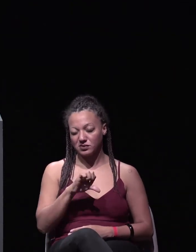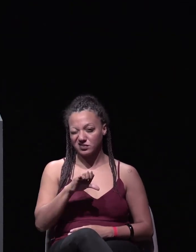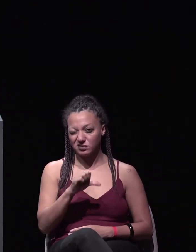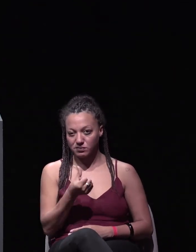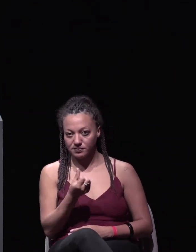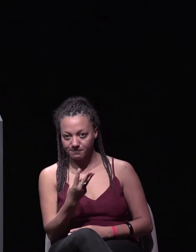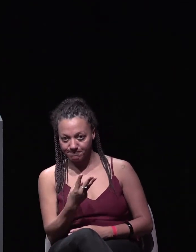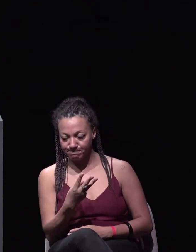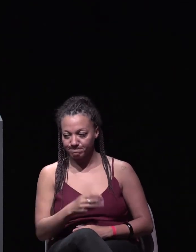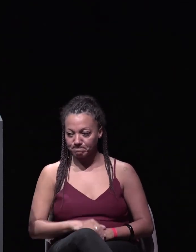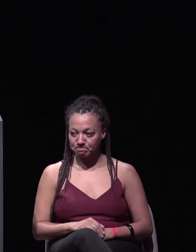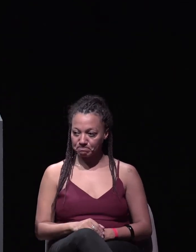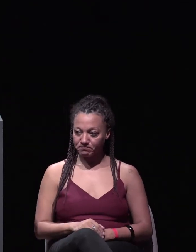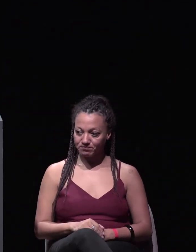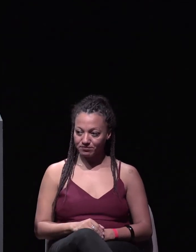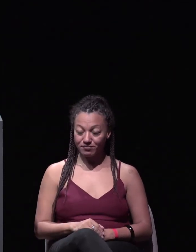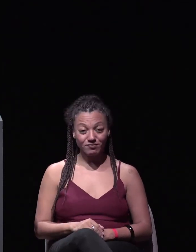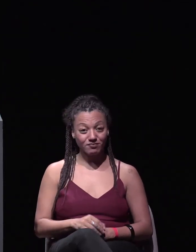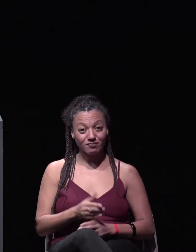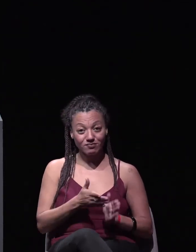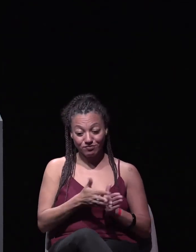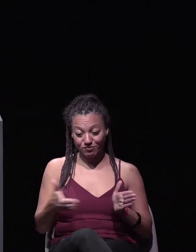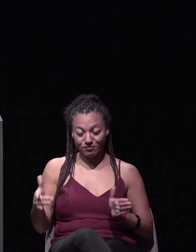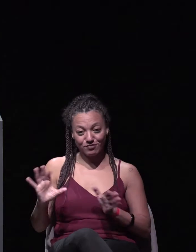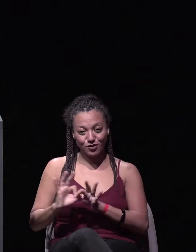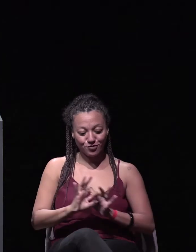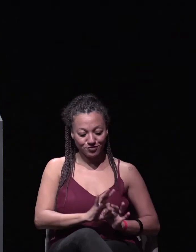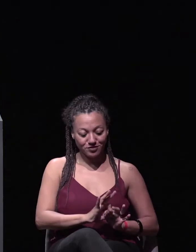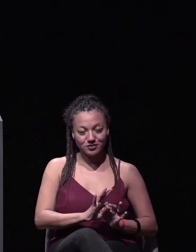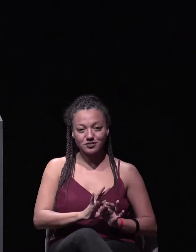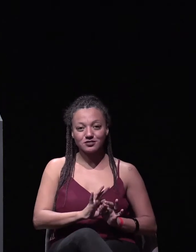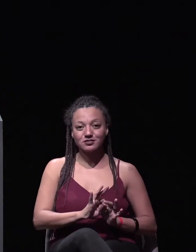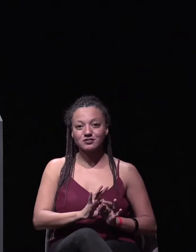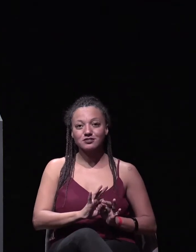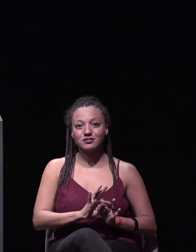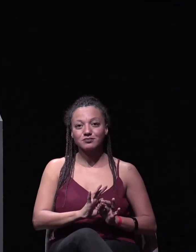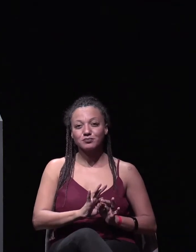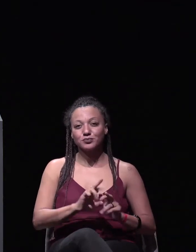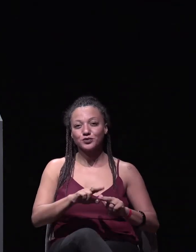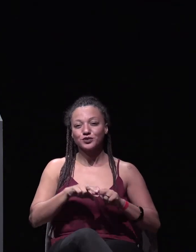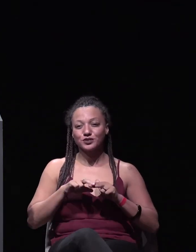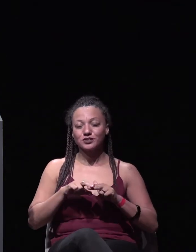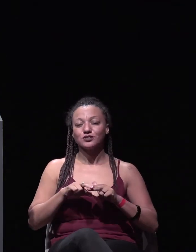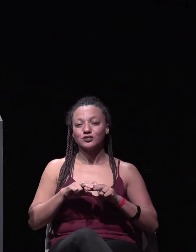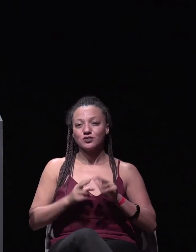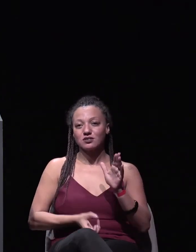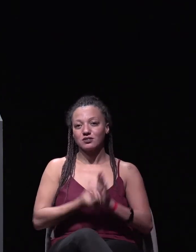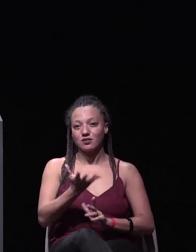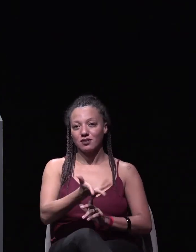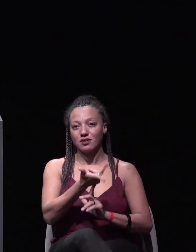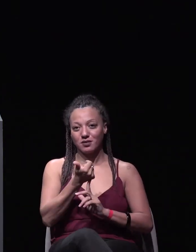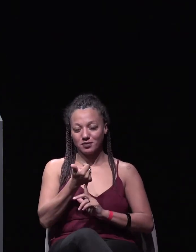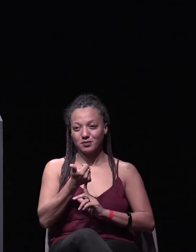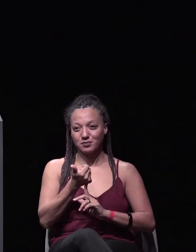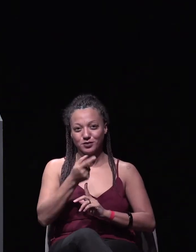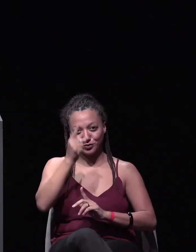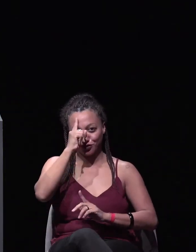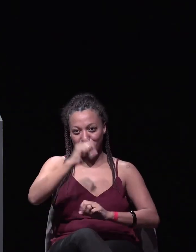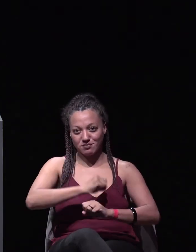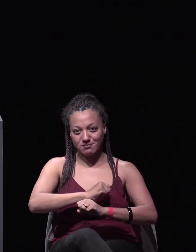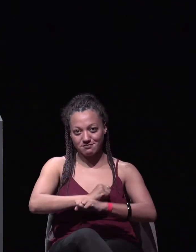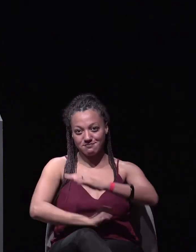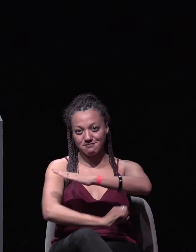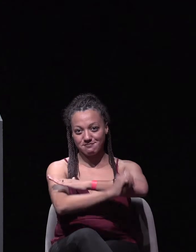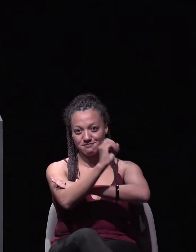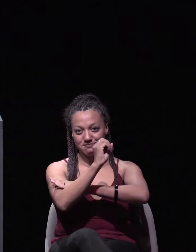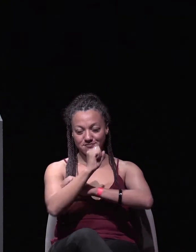surgimento desta obra, em alguma brilhante manhã, né? A impressão que a gente tem é que o artista está um